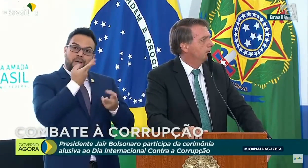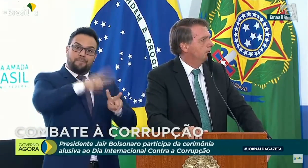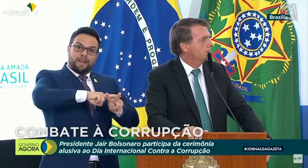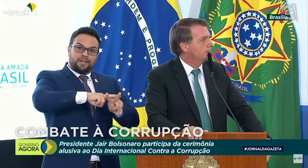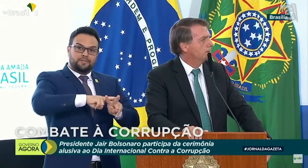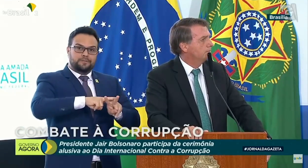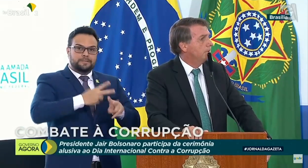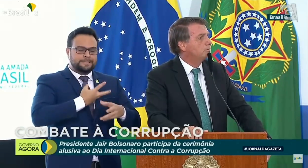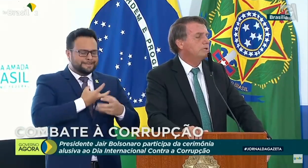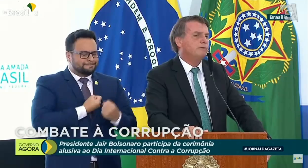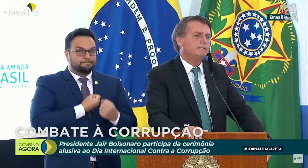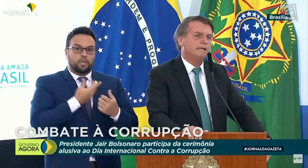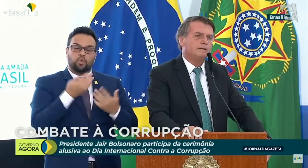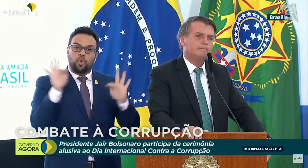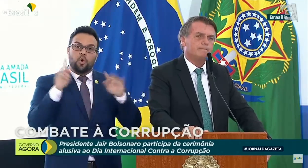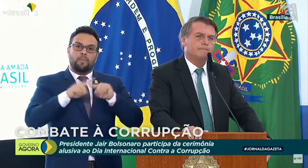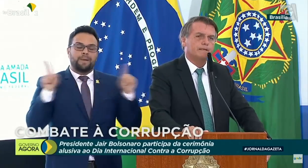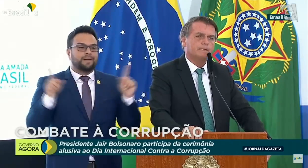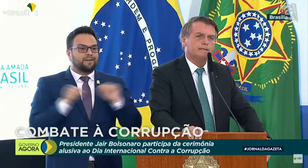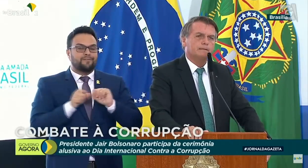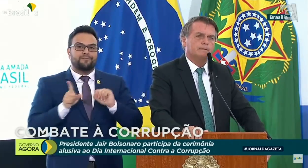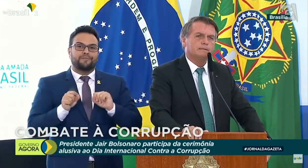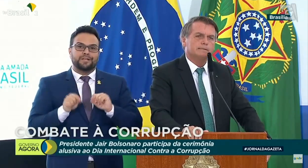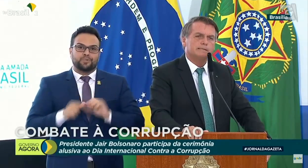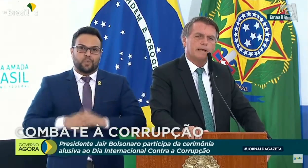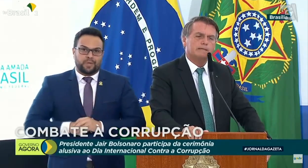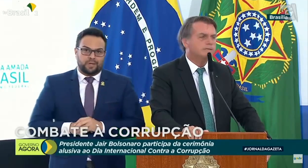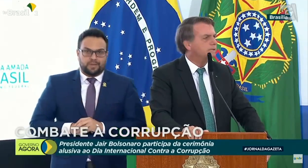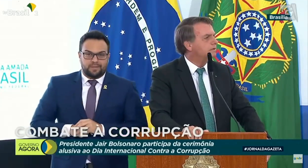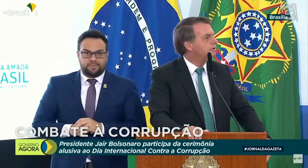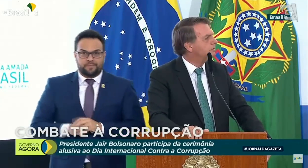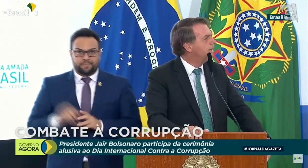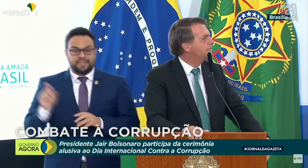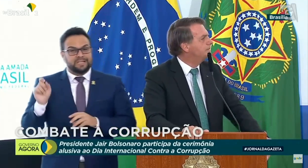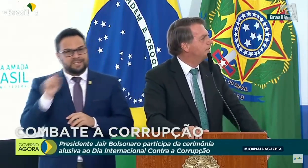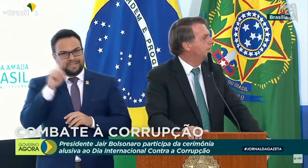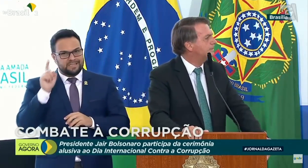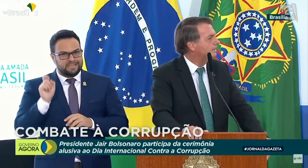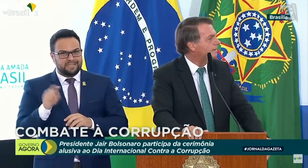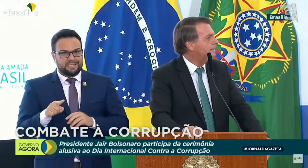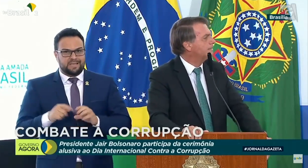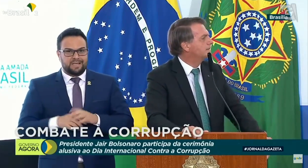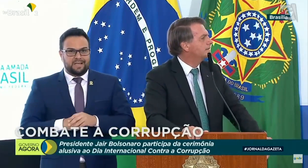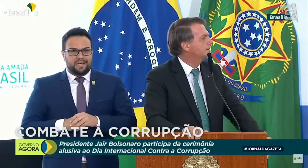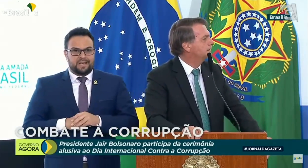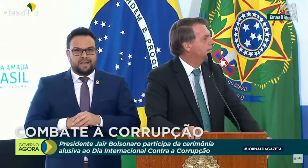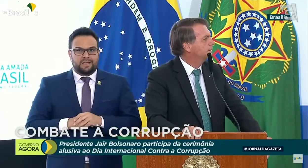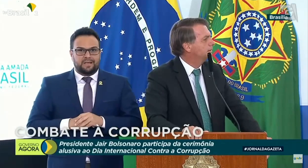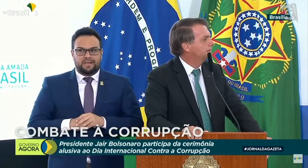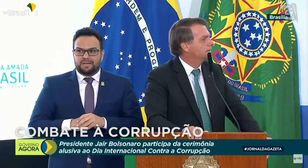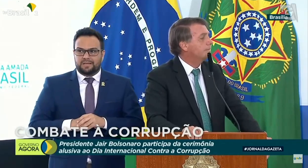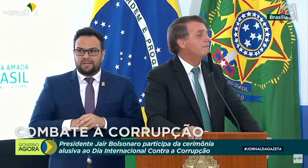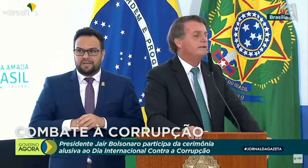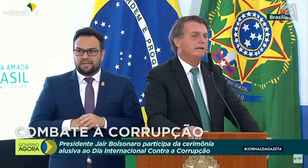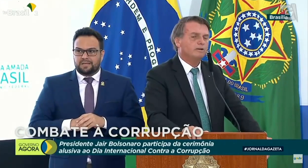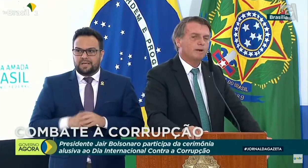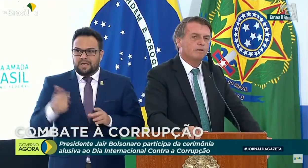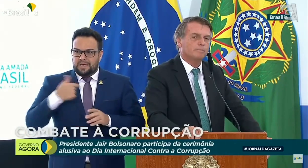É mas o que fazer será que queria que eu tomasse medidas extremadas